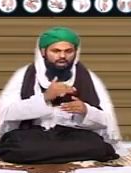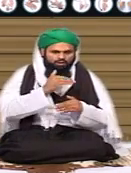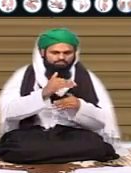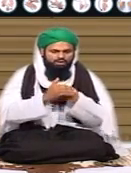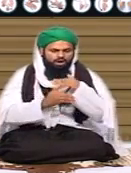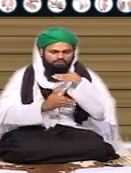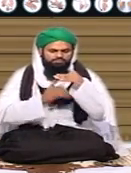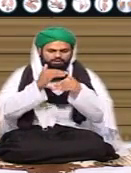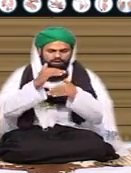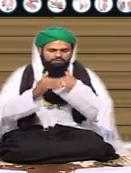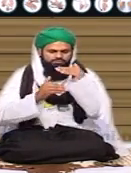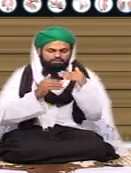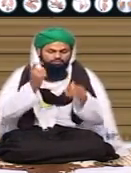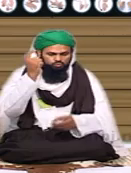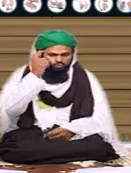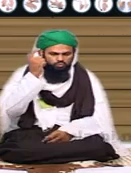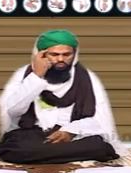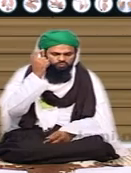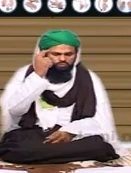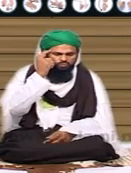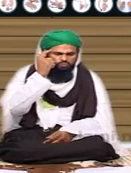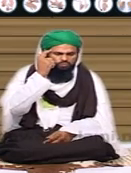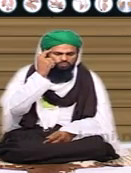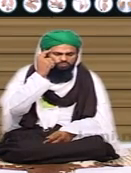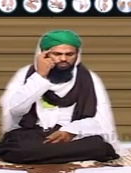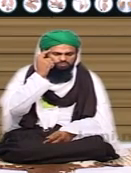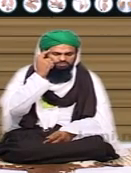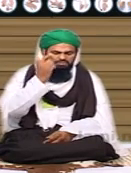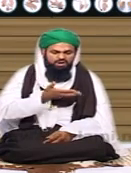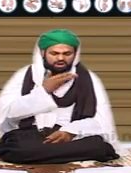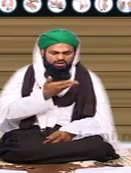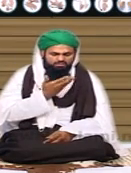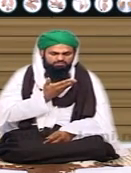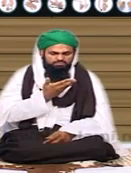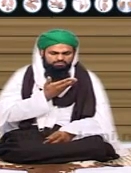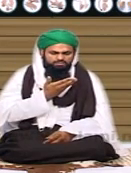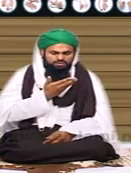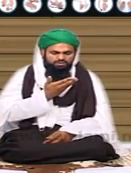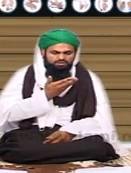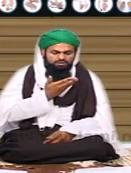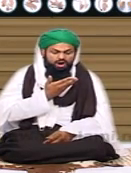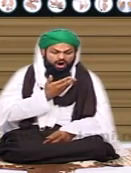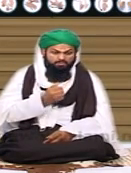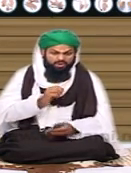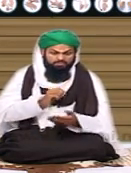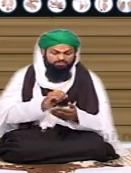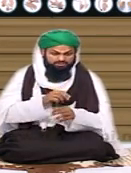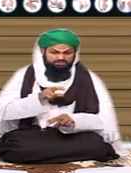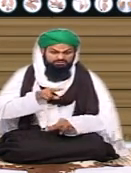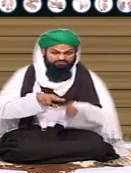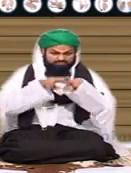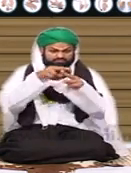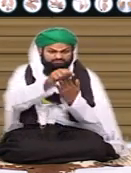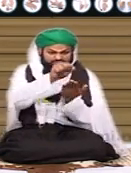تو آہستہ آہستہ میرے بھائیوں سوچیے, آپ آہستہ آہستہ کہہ تو رہے ہیں, لیکن کیا آپ کے پاس کوئی ایسی گارنٹی